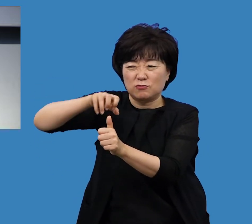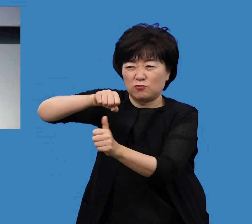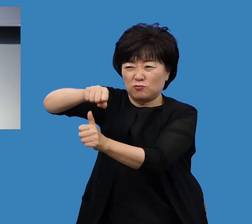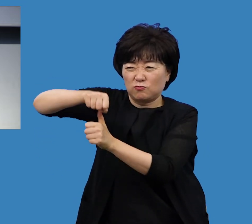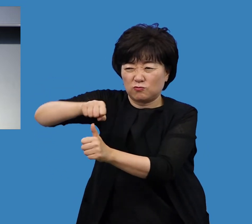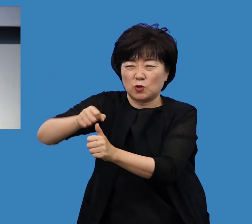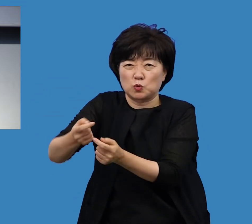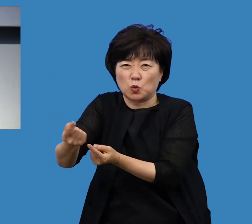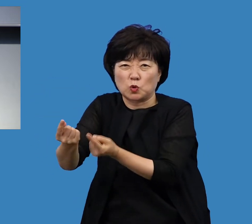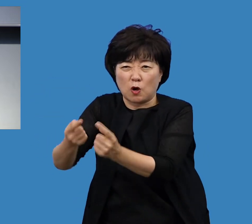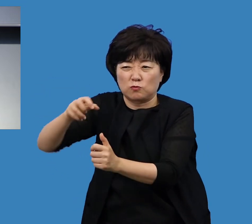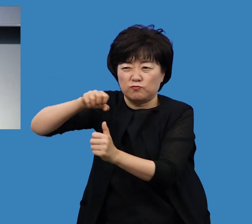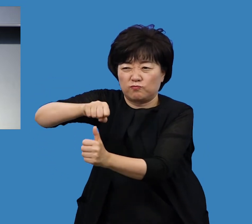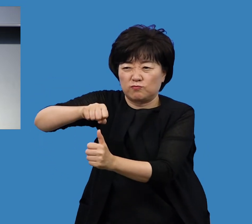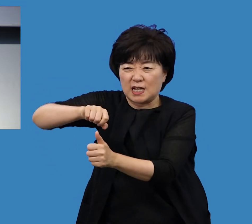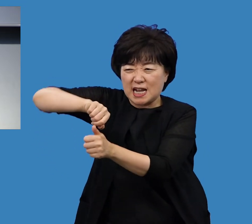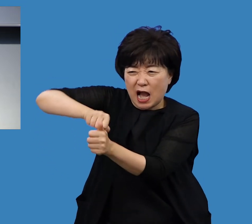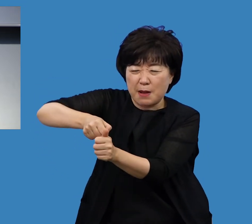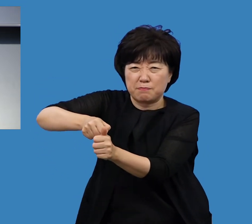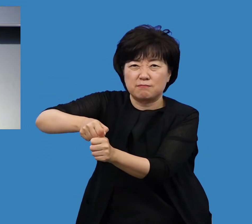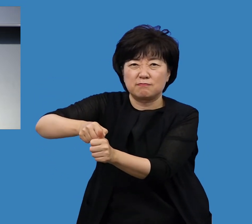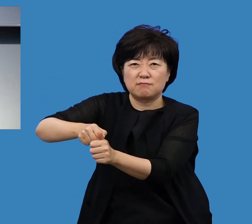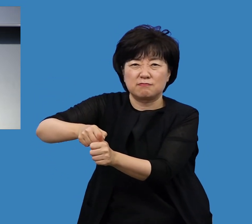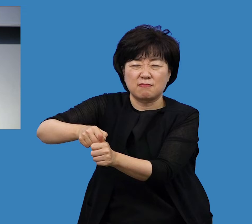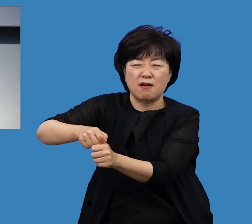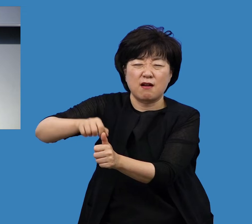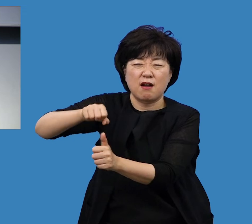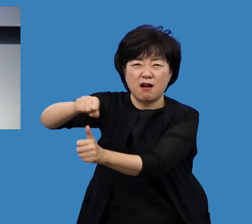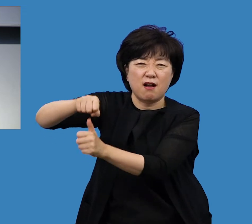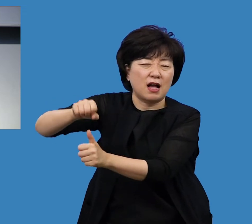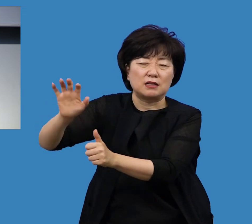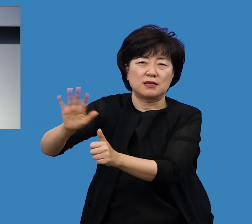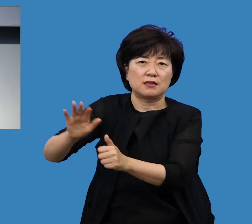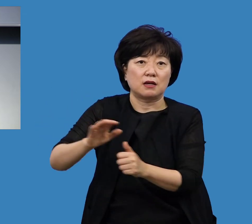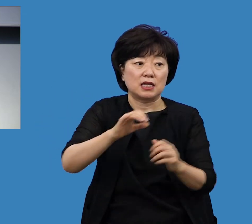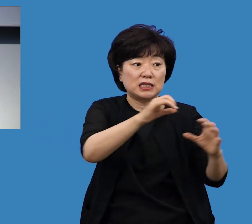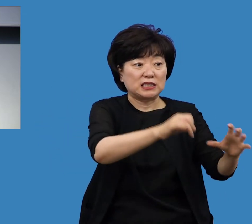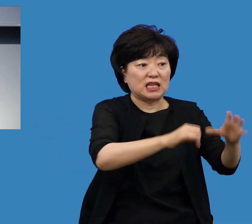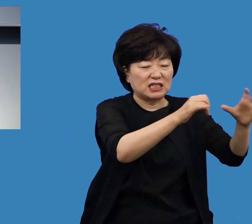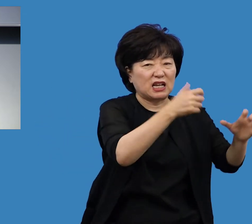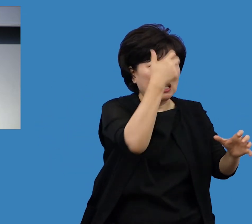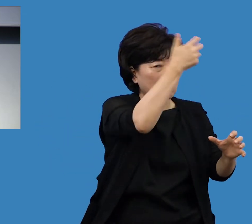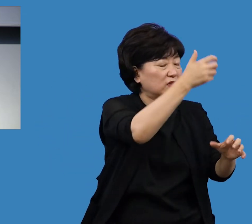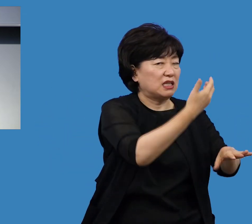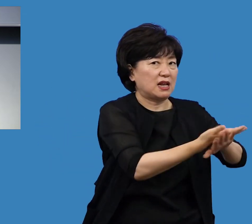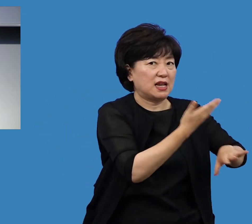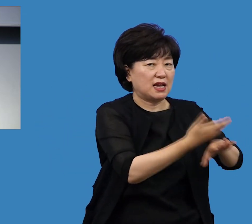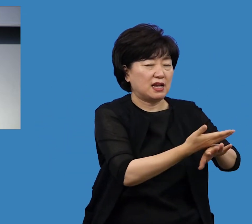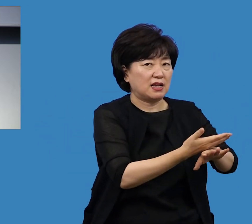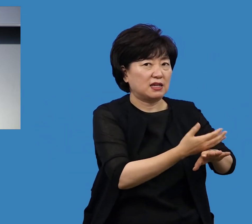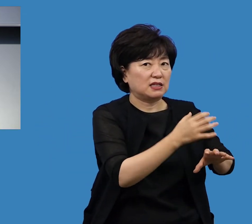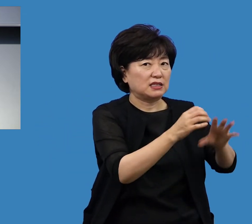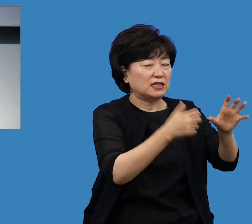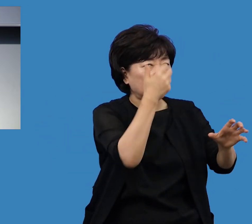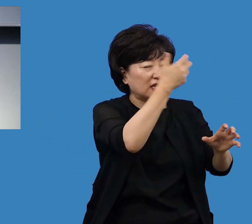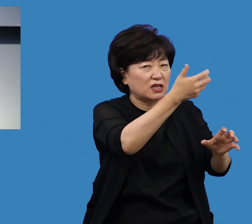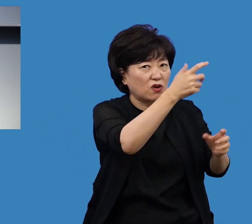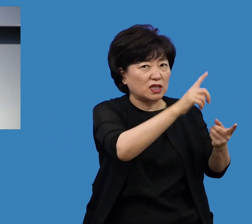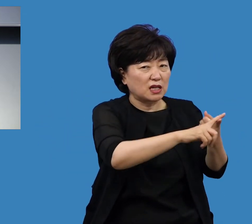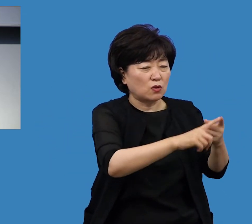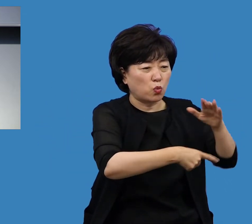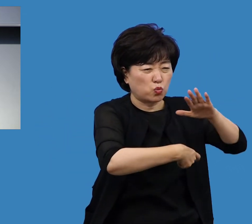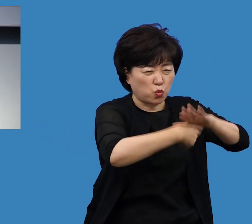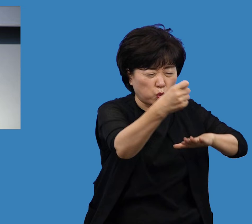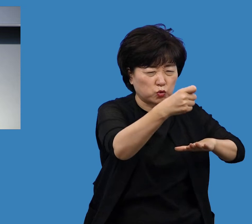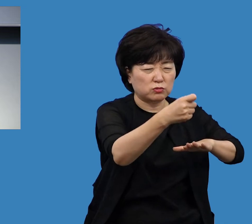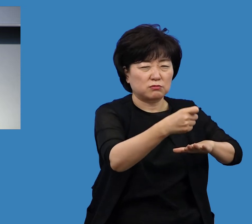조종하거나 강압적으로 지배하지 않으세요. 그런데 세상의 영은 달라요. 세상의 영에 대해서 뭐라 그랬냐면 도둑,